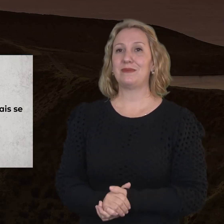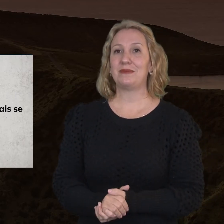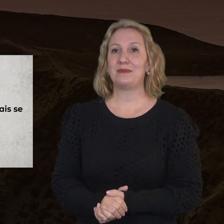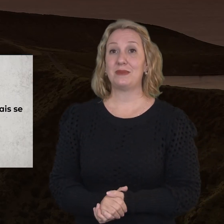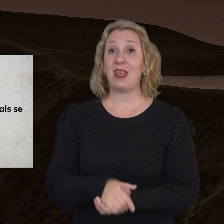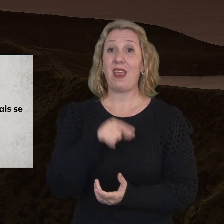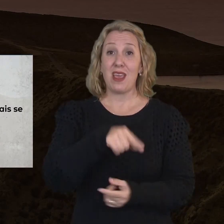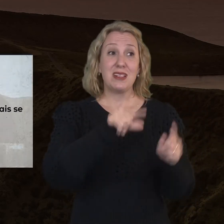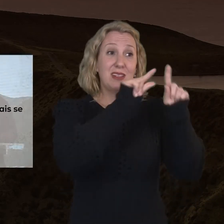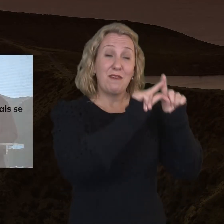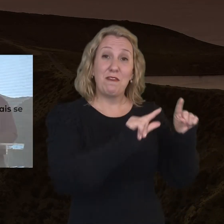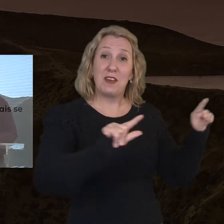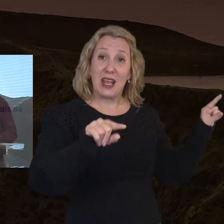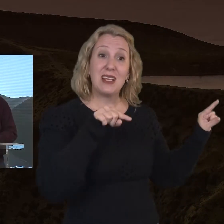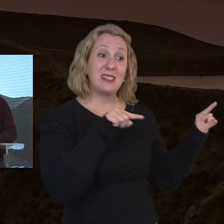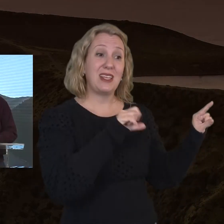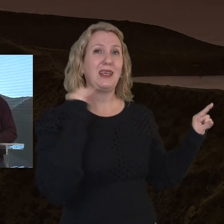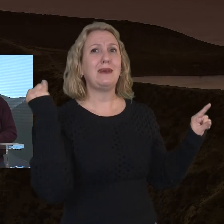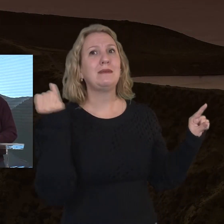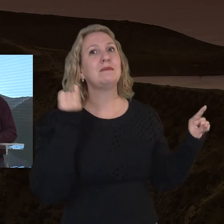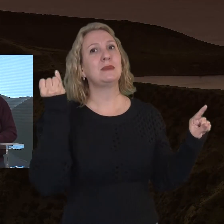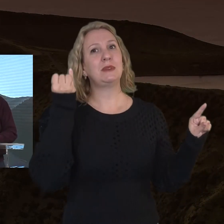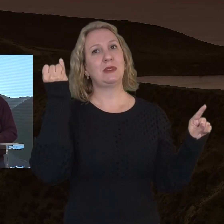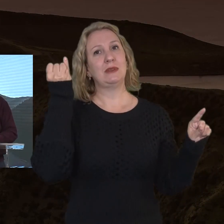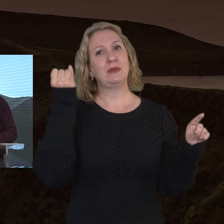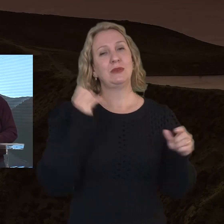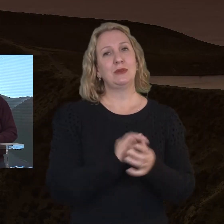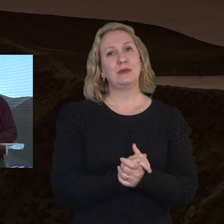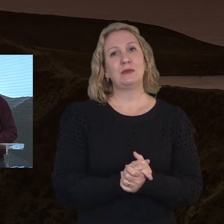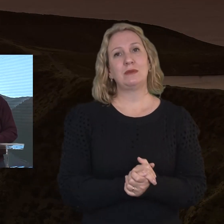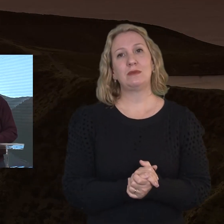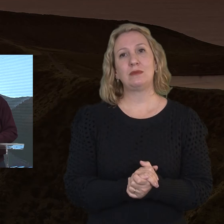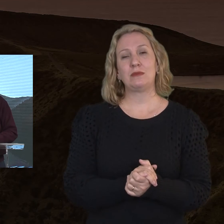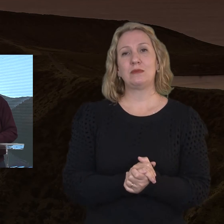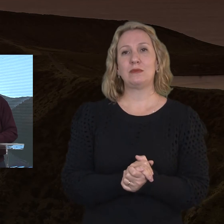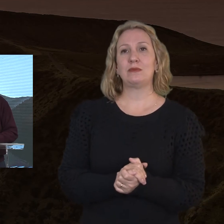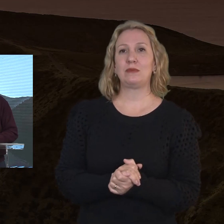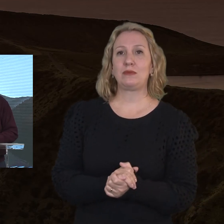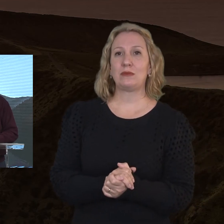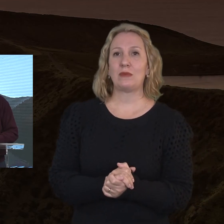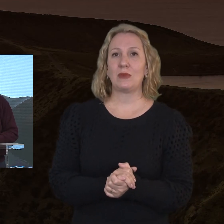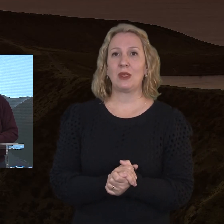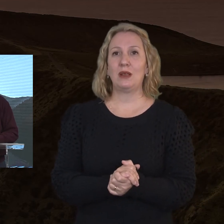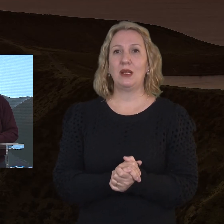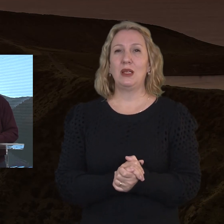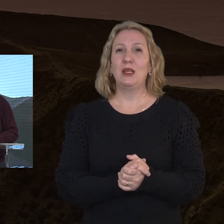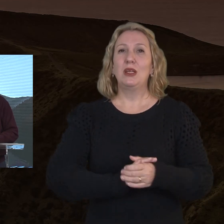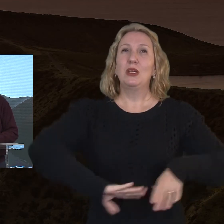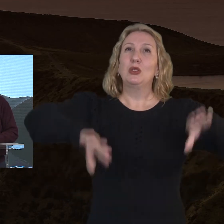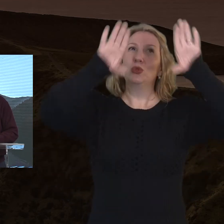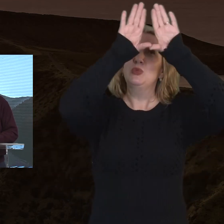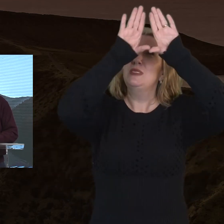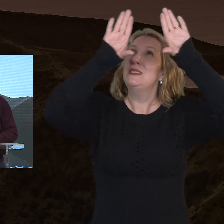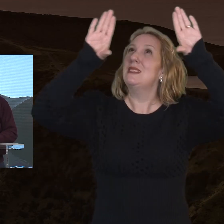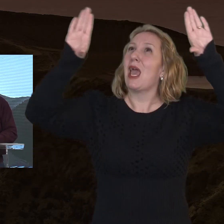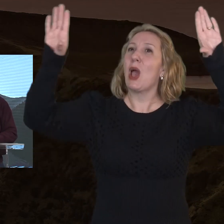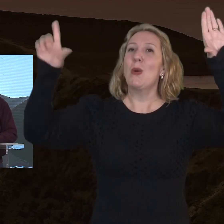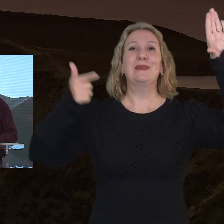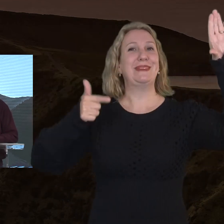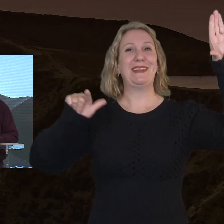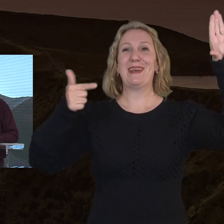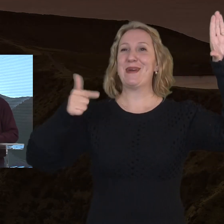em super importante para nós entendermos o que está acontecendo aqui nem mais se achou no céu o lugar deles